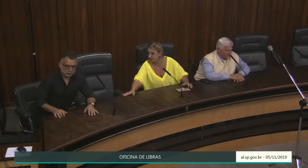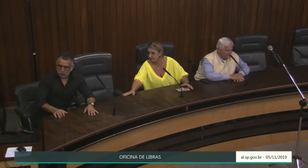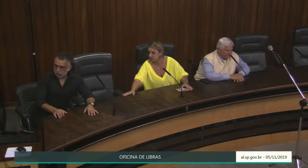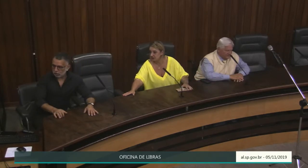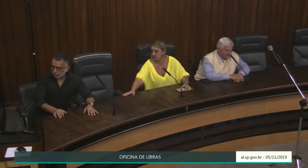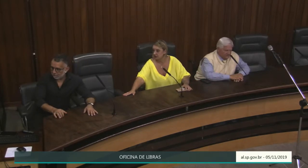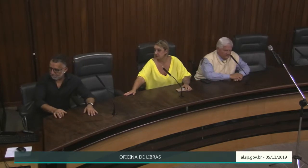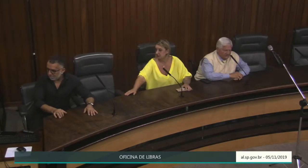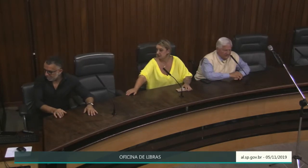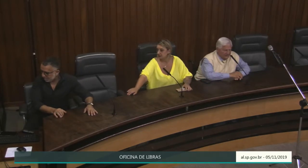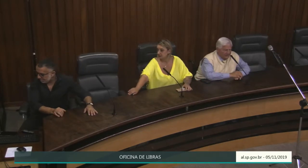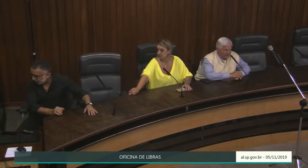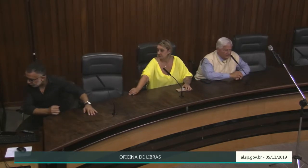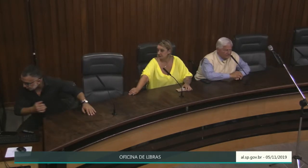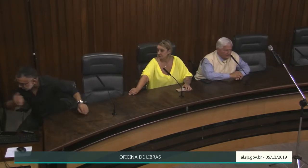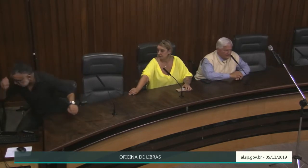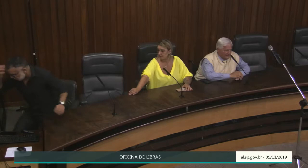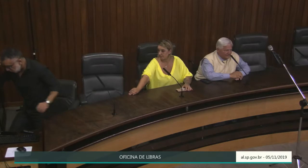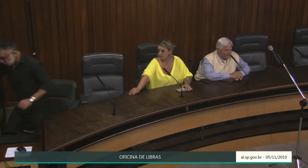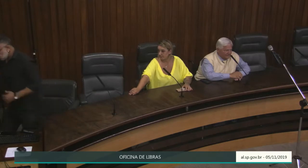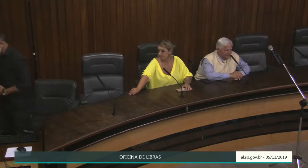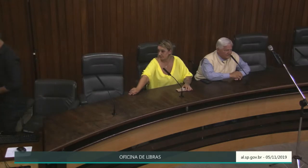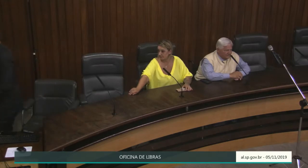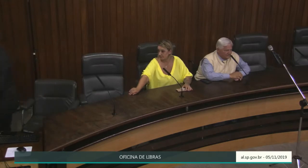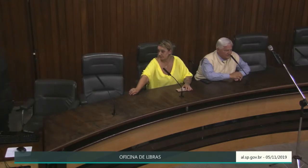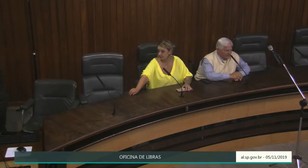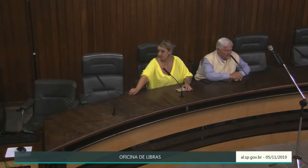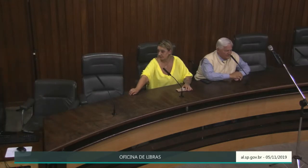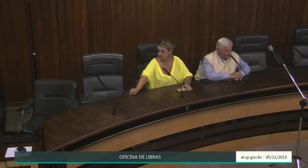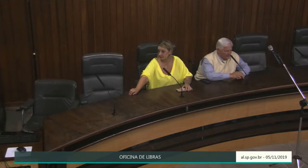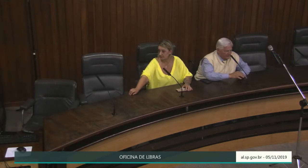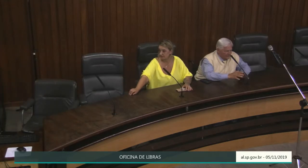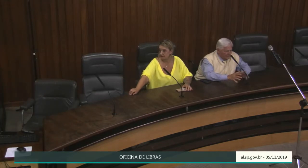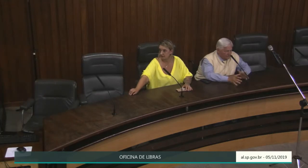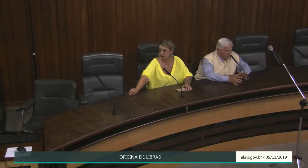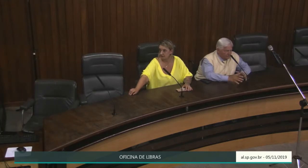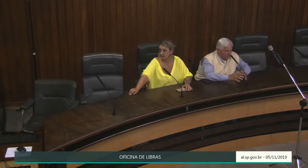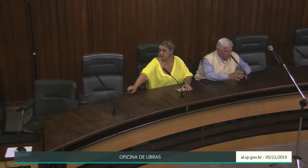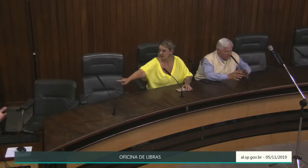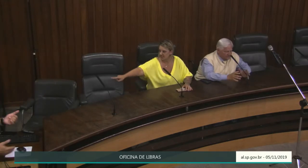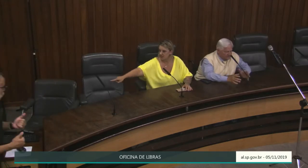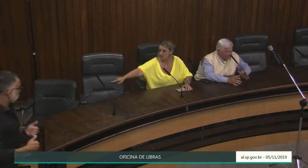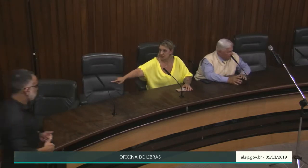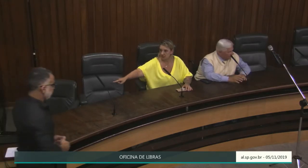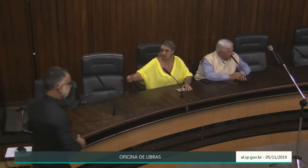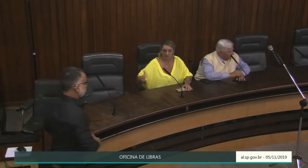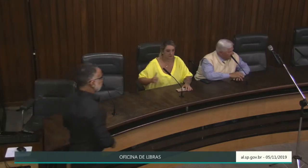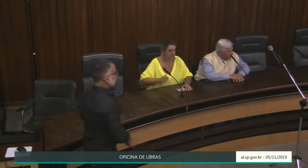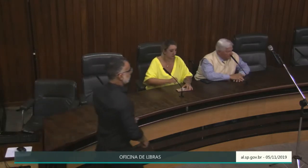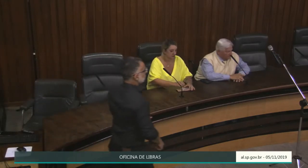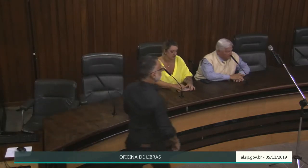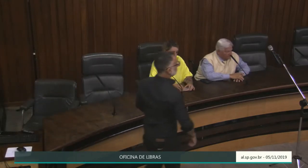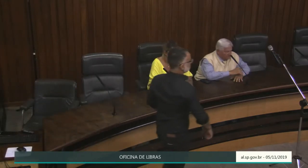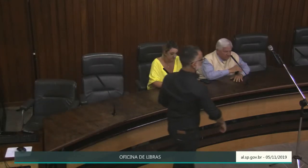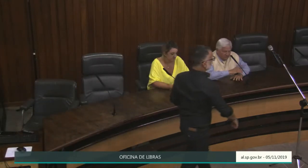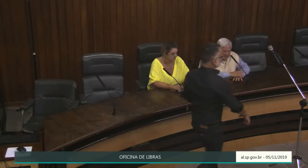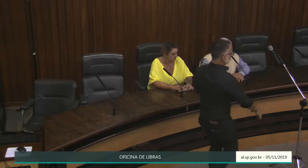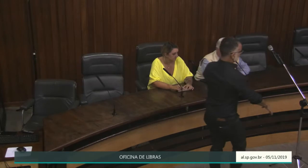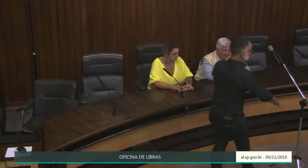Libras, toda ela é coordenada, o curso, as inscrições, pelo nosso colega de